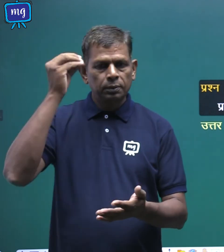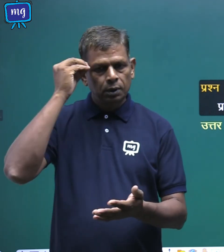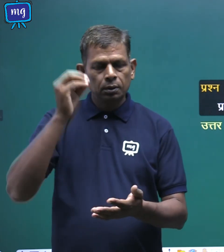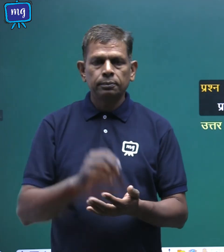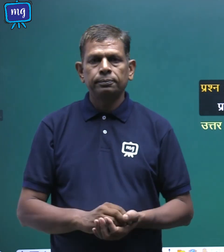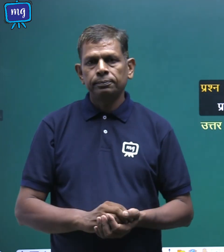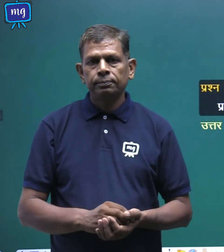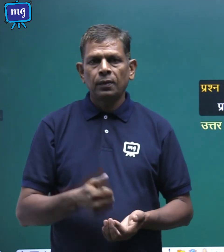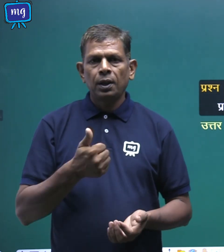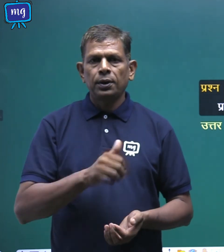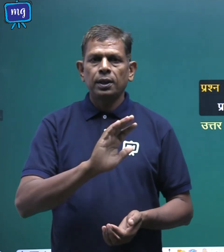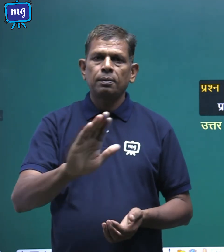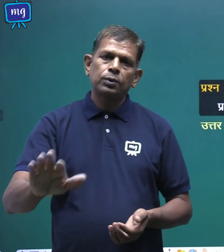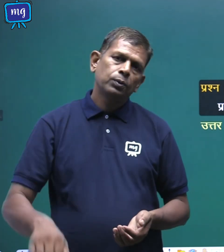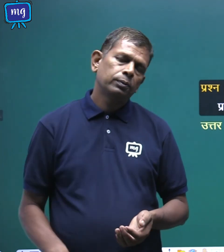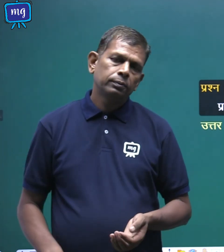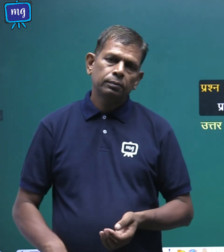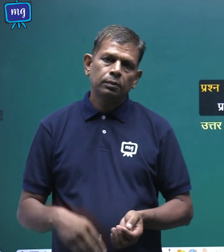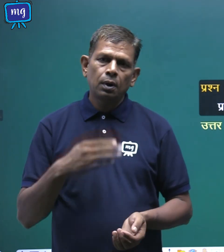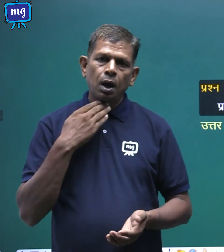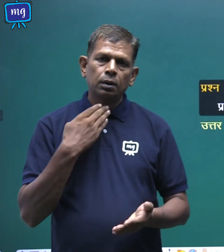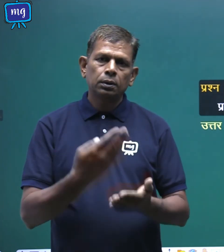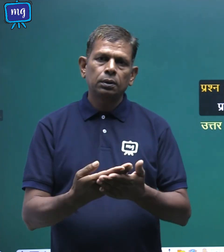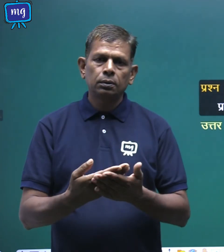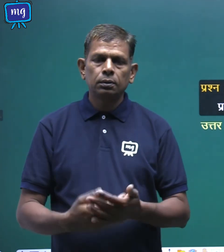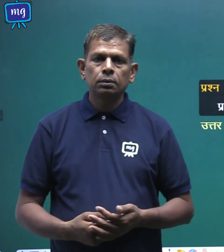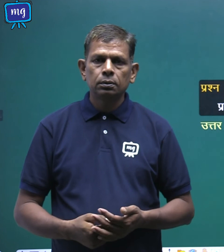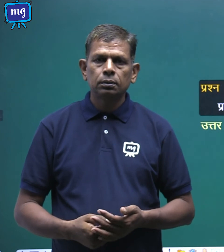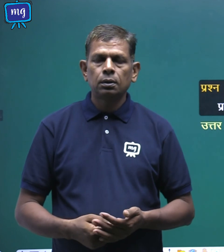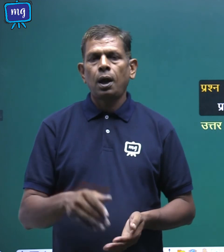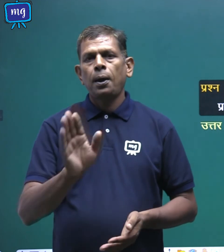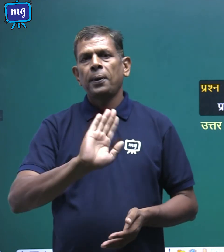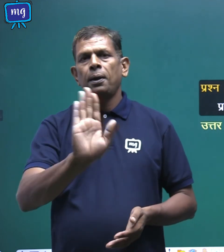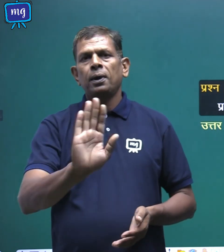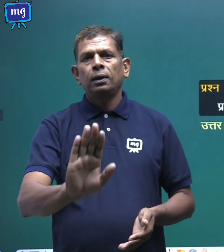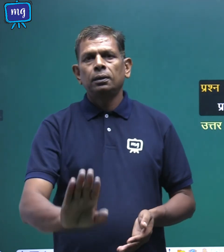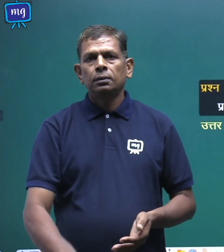ठीक है बच्चों, धन्यवाद, बाय बाय।